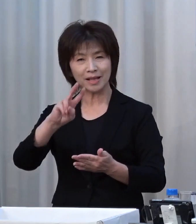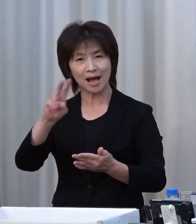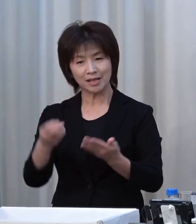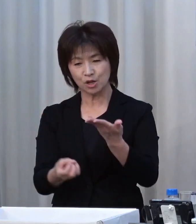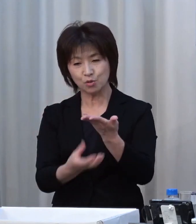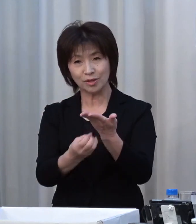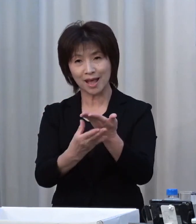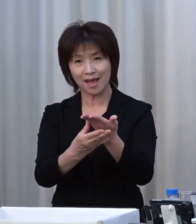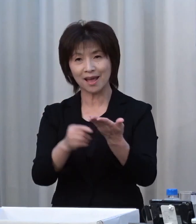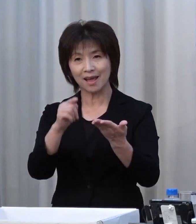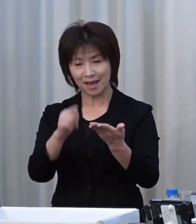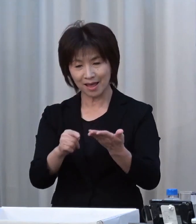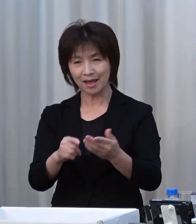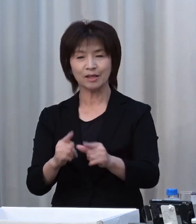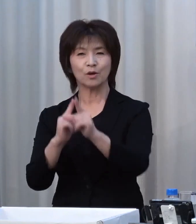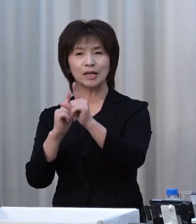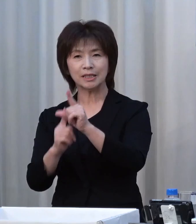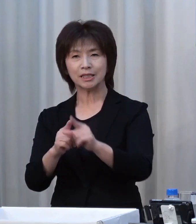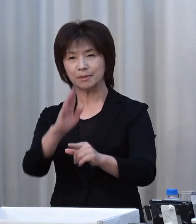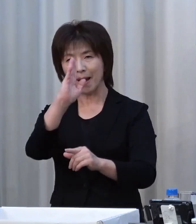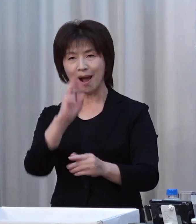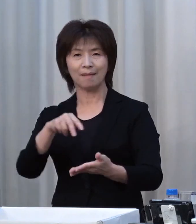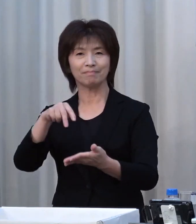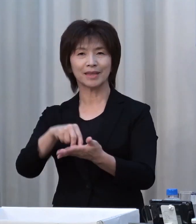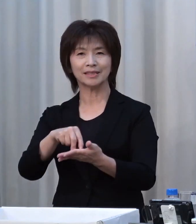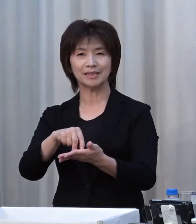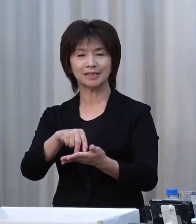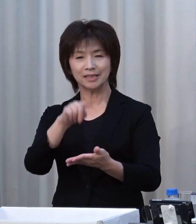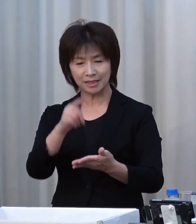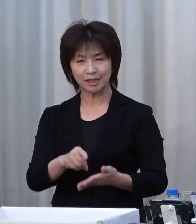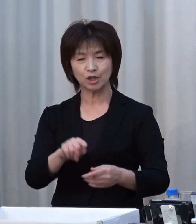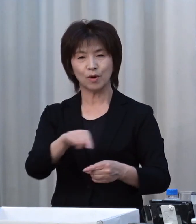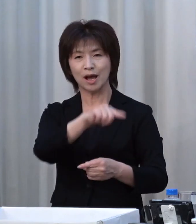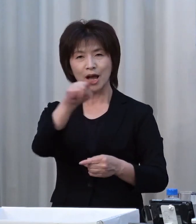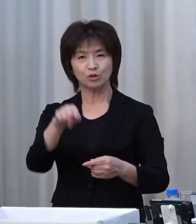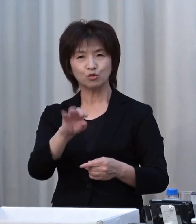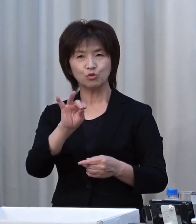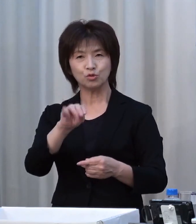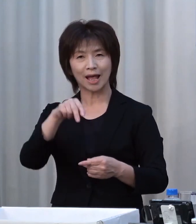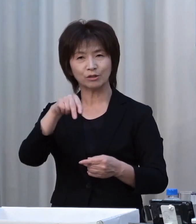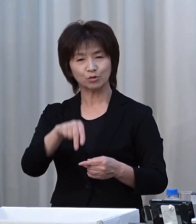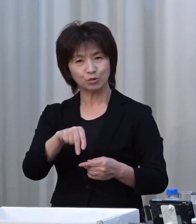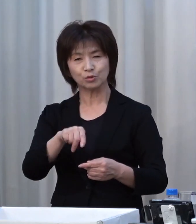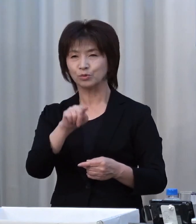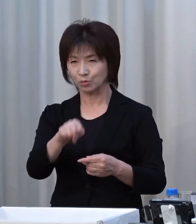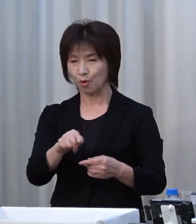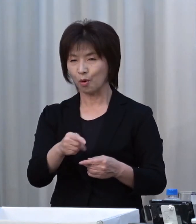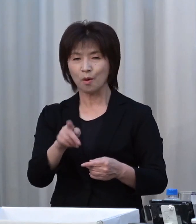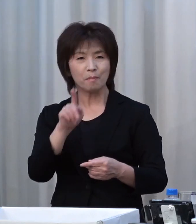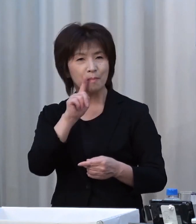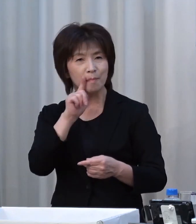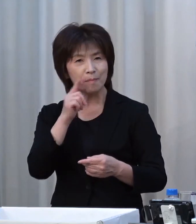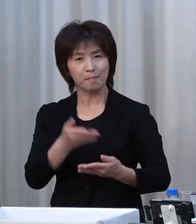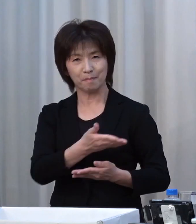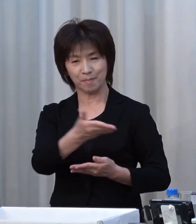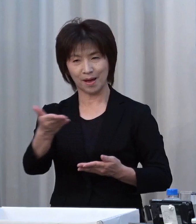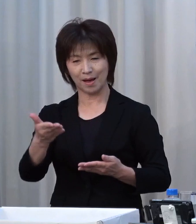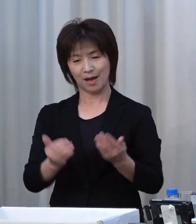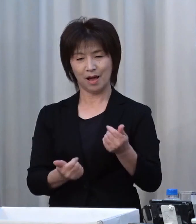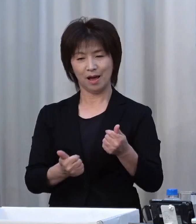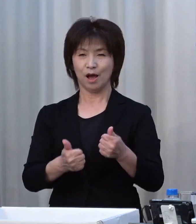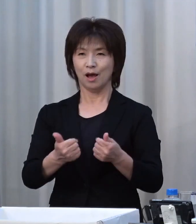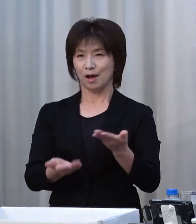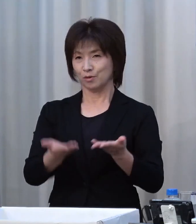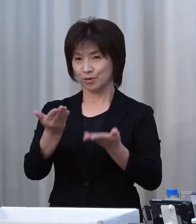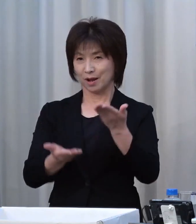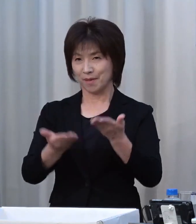じめ、千葉半立ちや新品種のキューナッツなどの試食販売があり、八街産落花生の食べ比べを楽